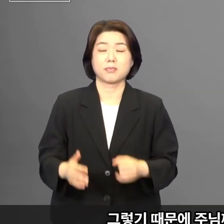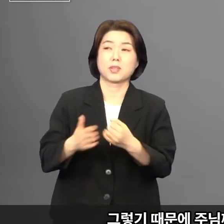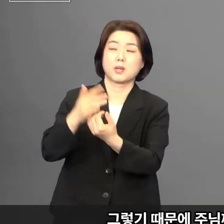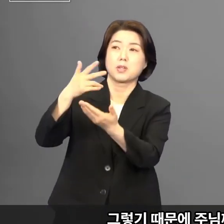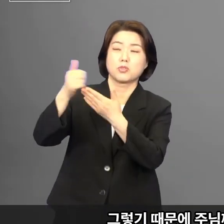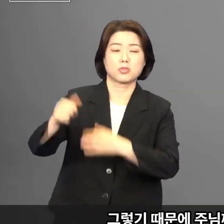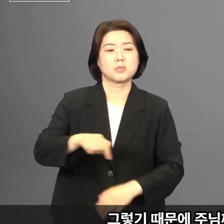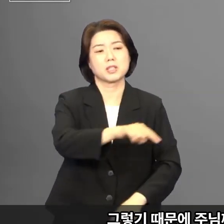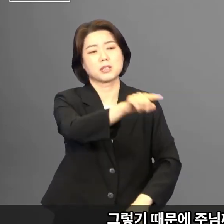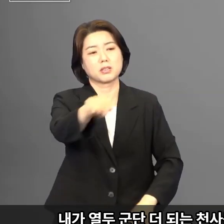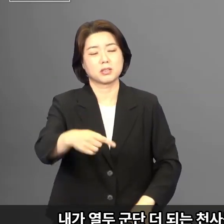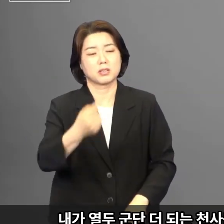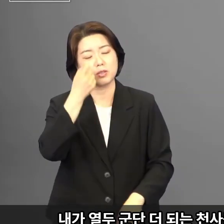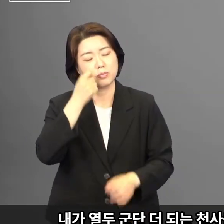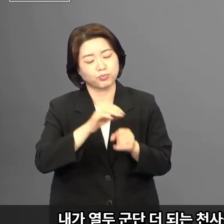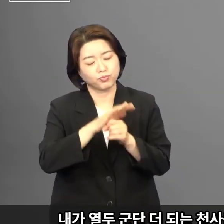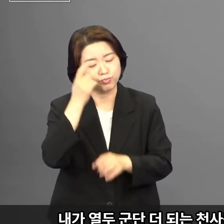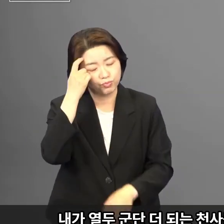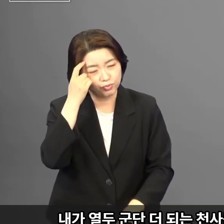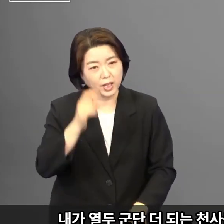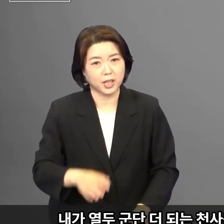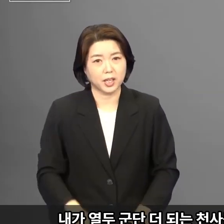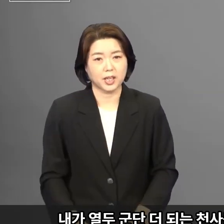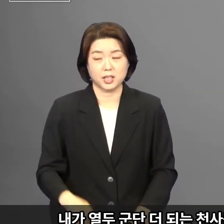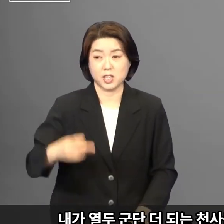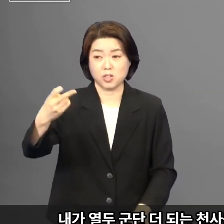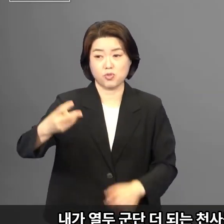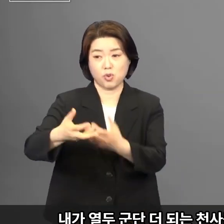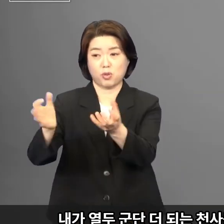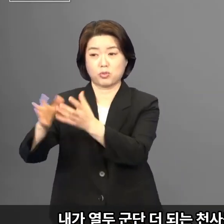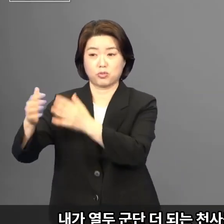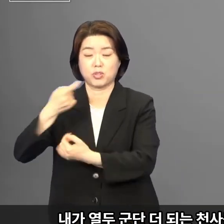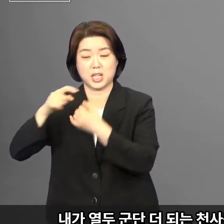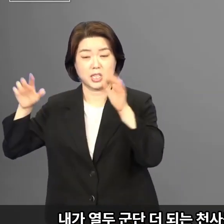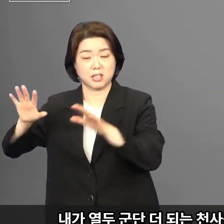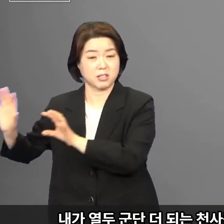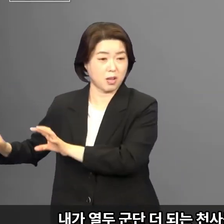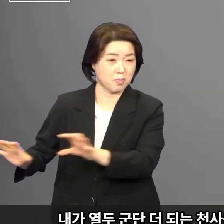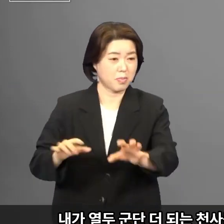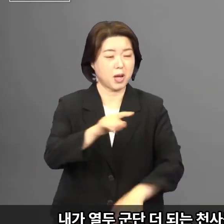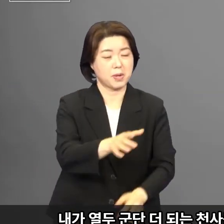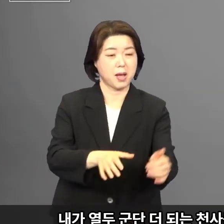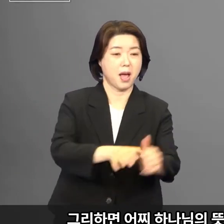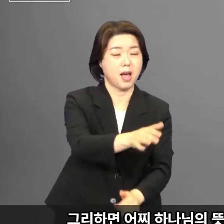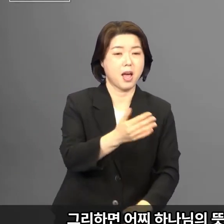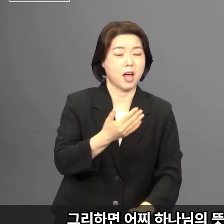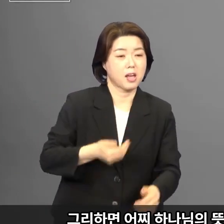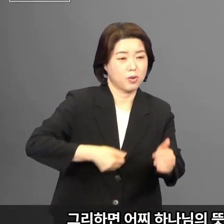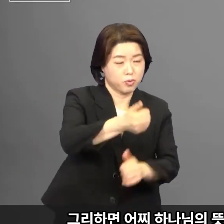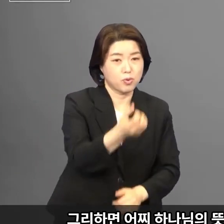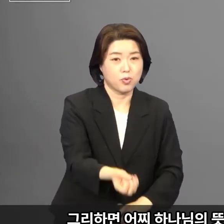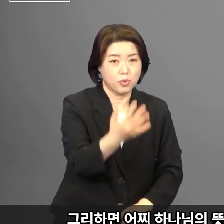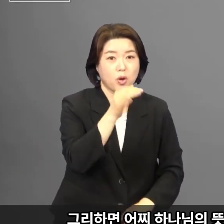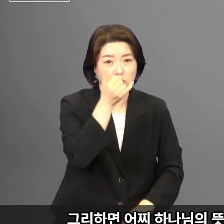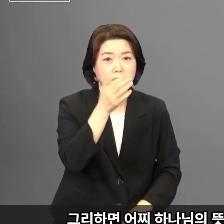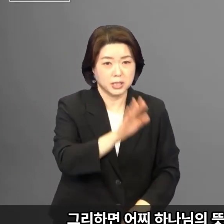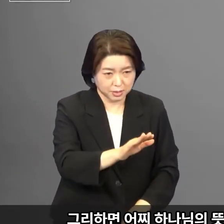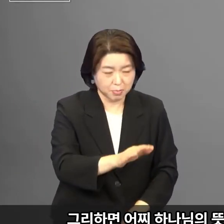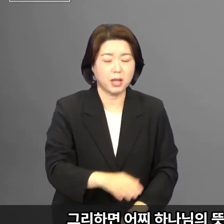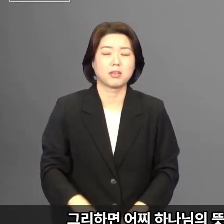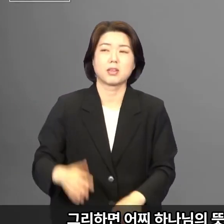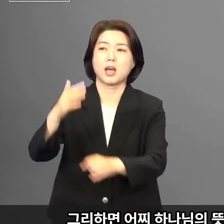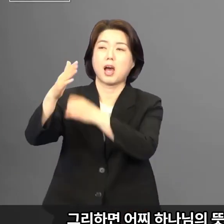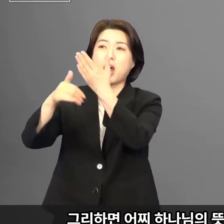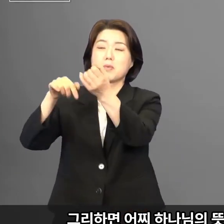그저 불쌍히 여기며 내가 12군단 더 되는 천사를 가져와서 다 이겨버릴 수 있지만 그리하면 어찌 하나님의